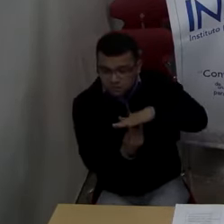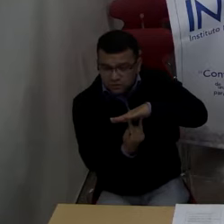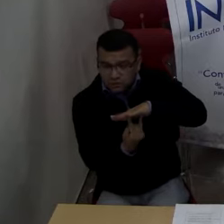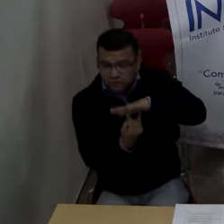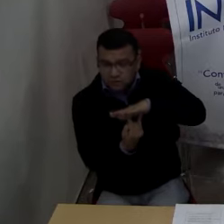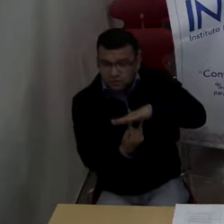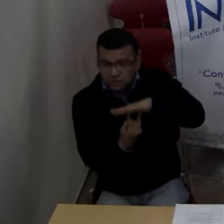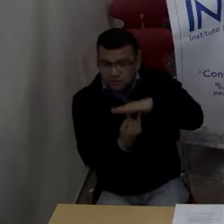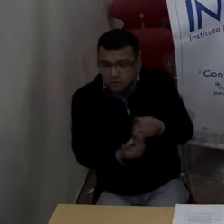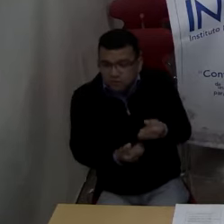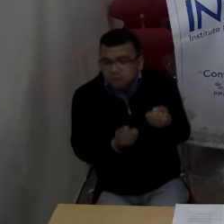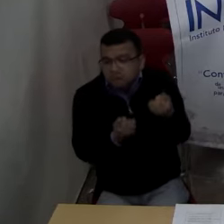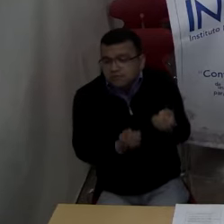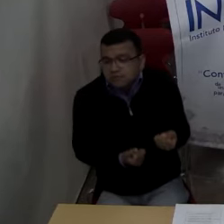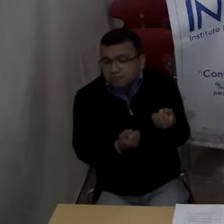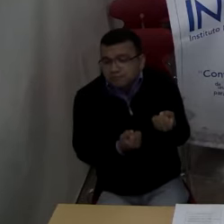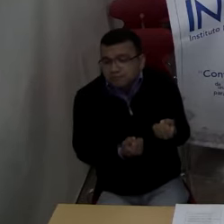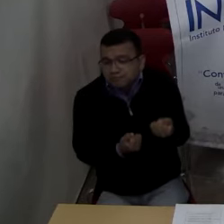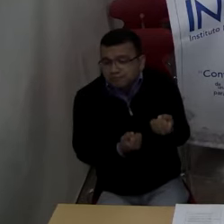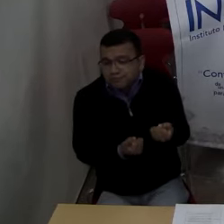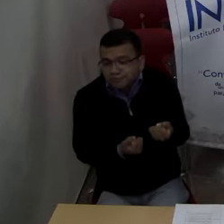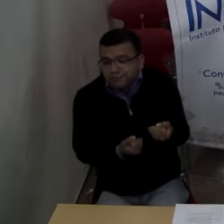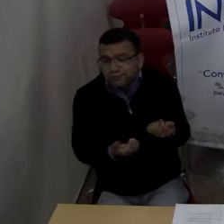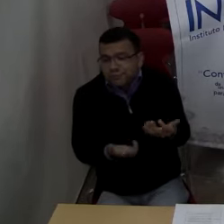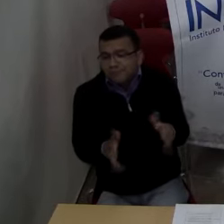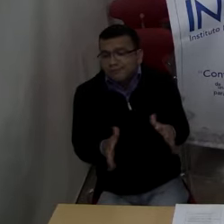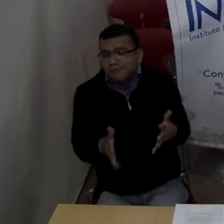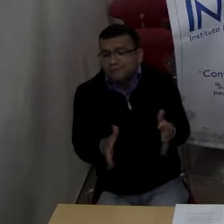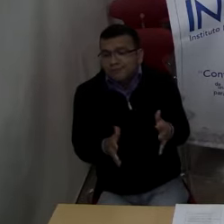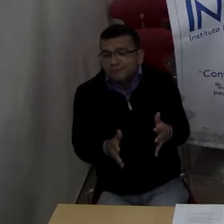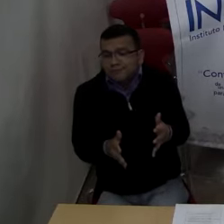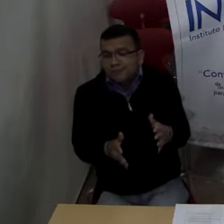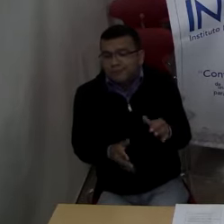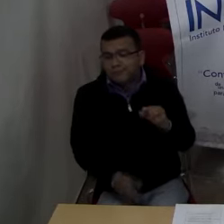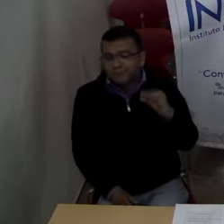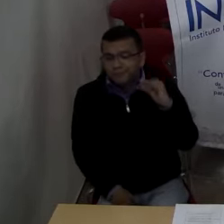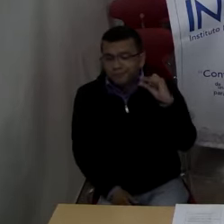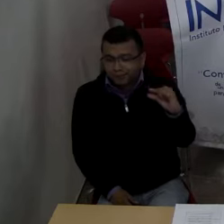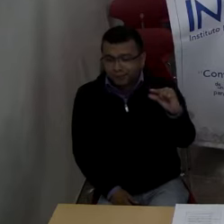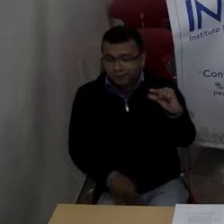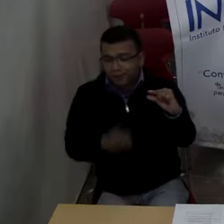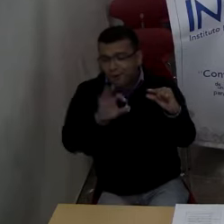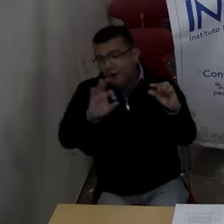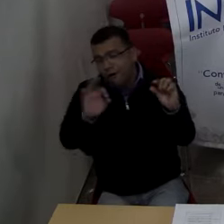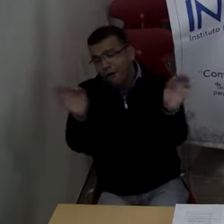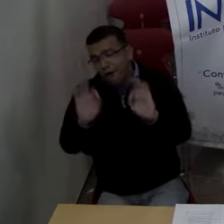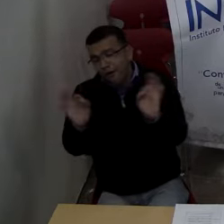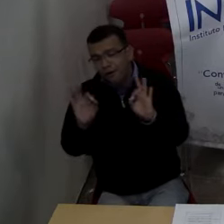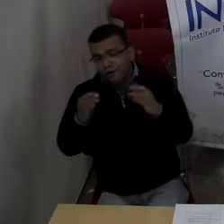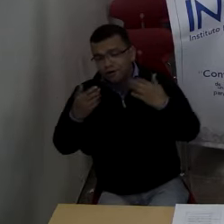de una incompatibilidad sanguínea o la bilirrubinemia.